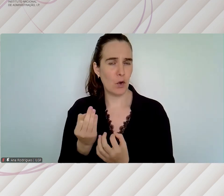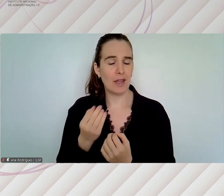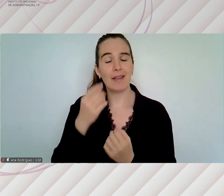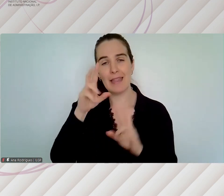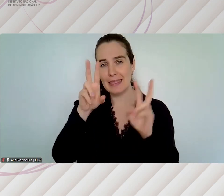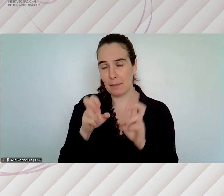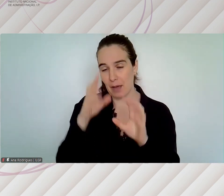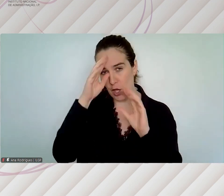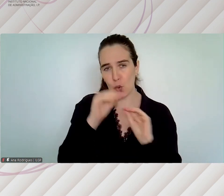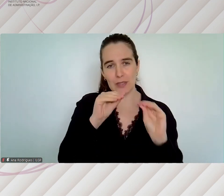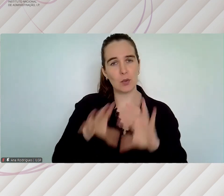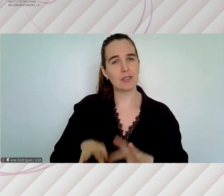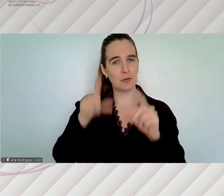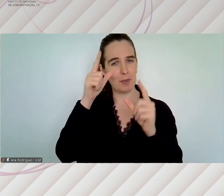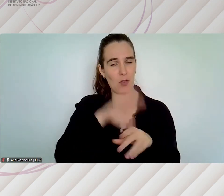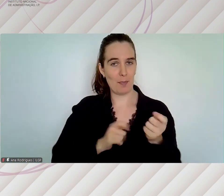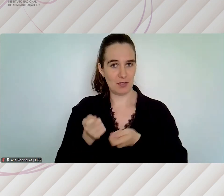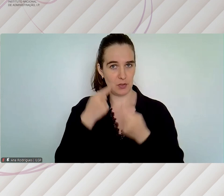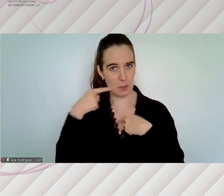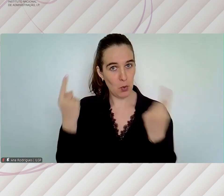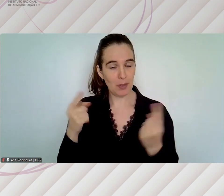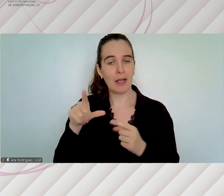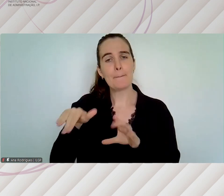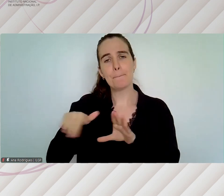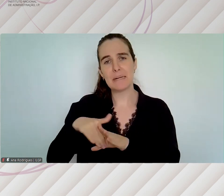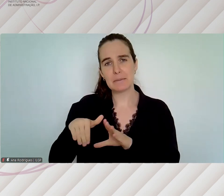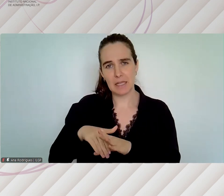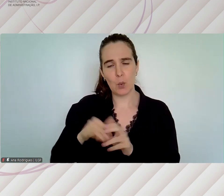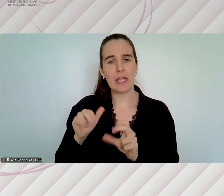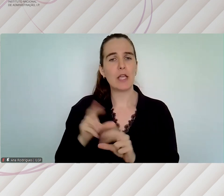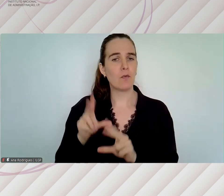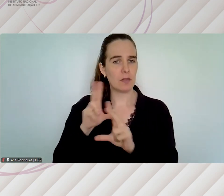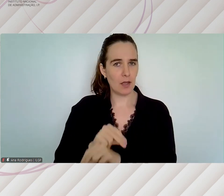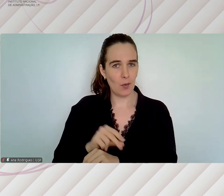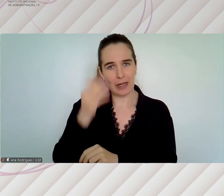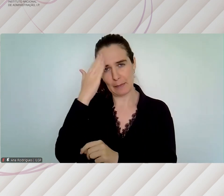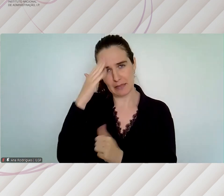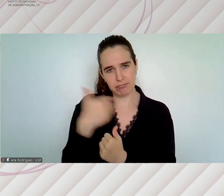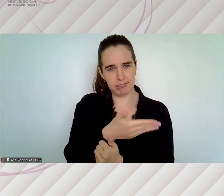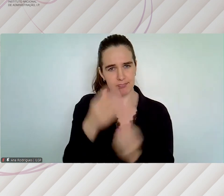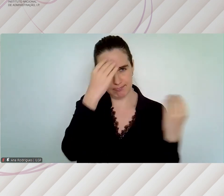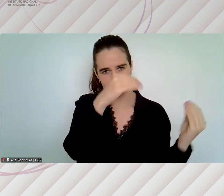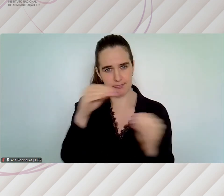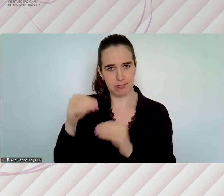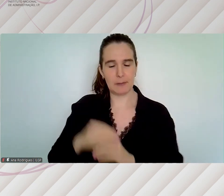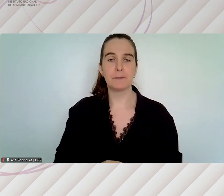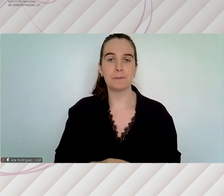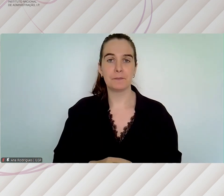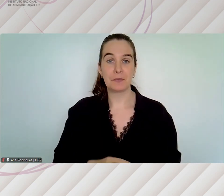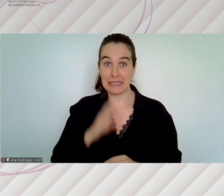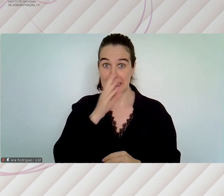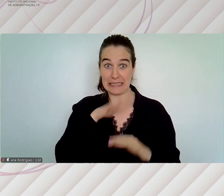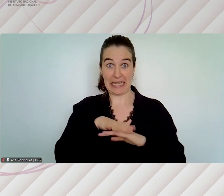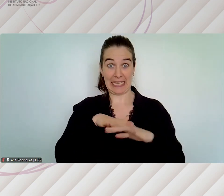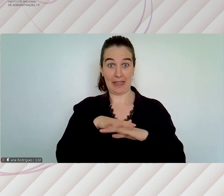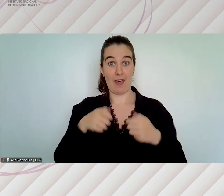para o Desenvolvimento na Administração Pública, Participação, Inovação e Capacitação. É um alargar da rede